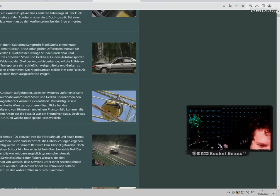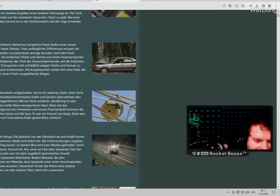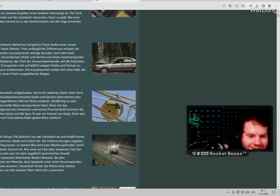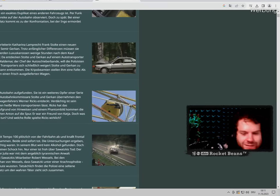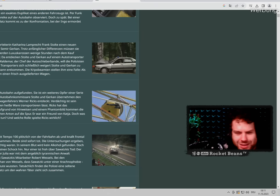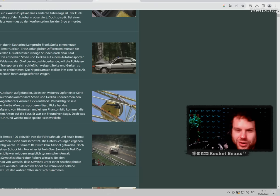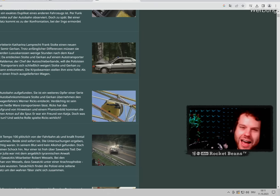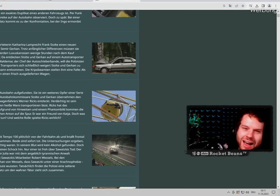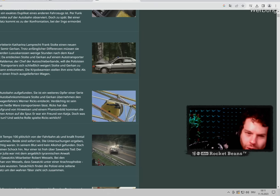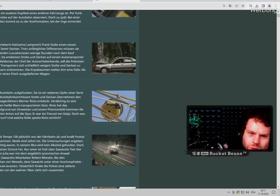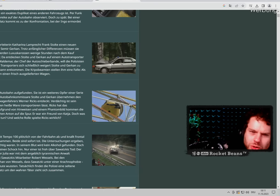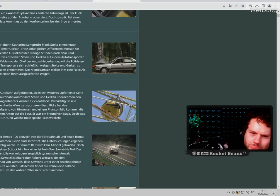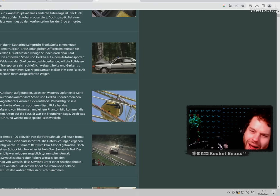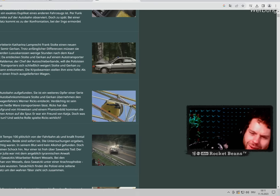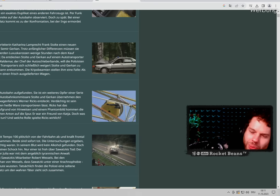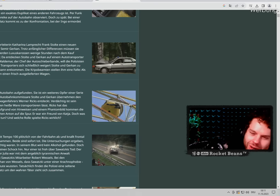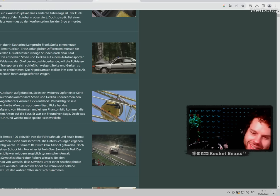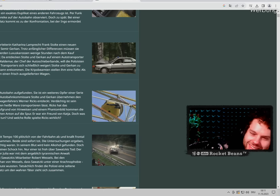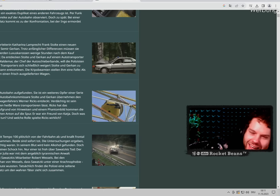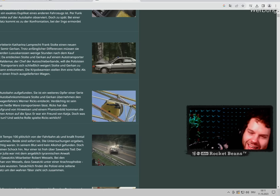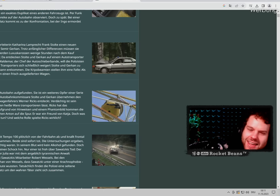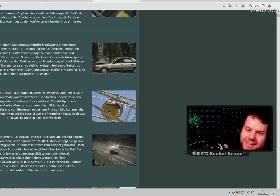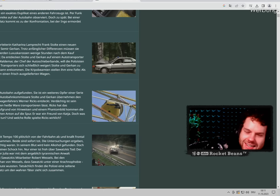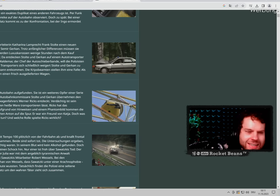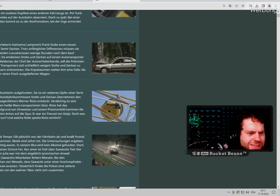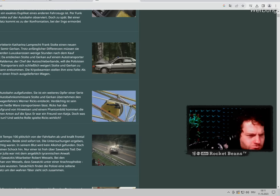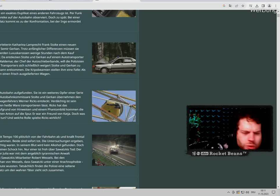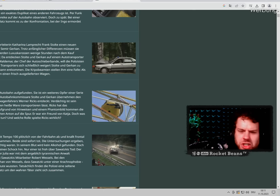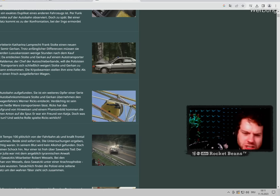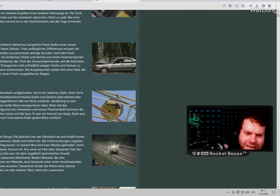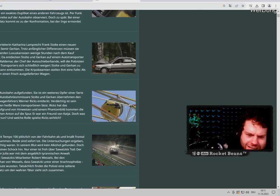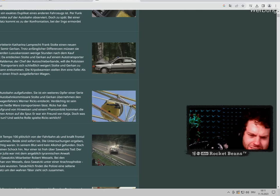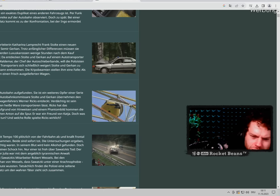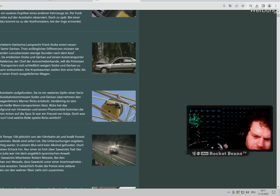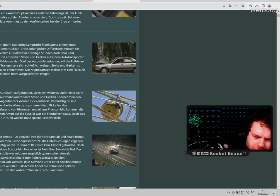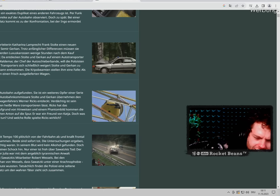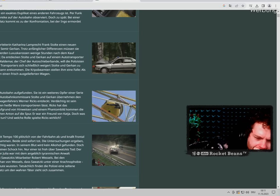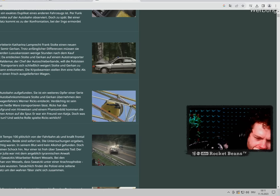Was für eine Autobahn-Polizei nicht so schnell ist, muss man sagen.